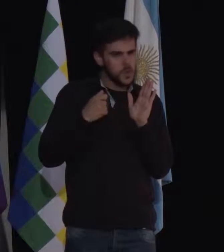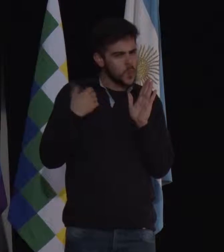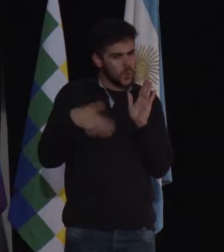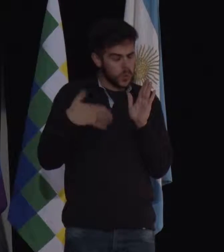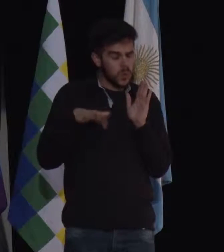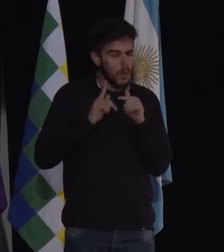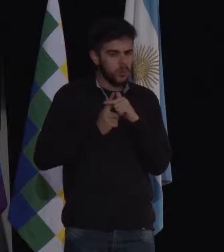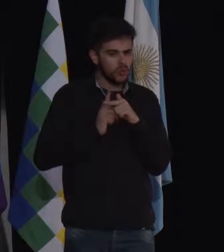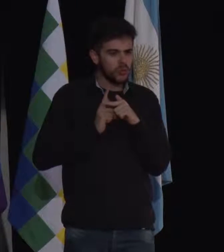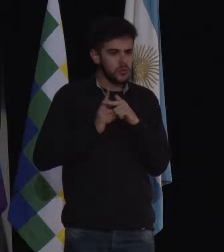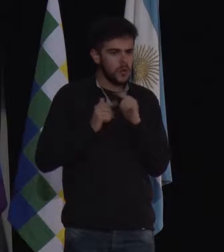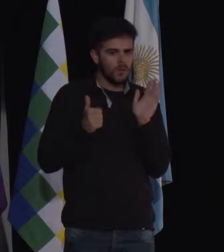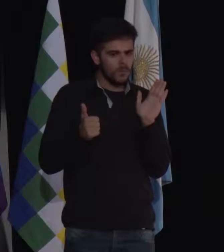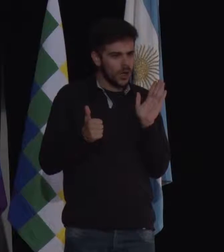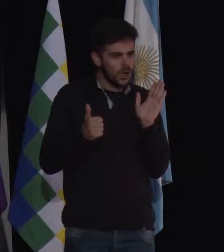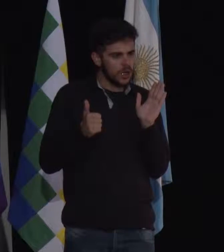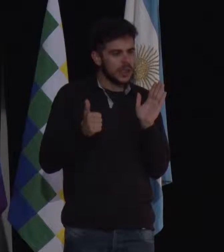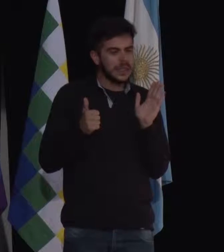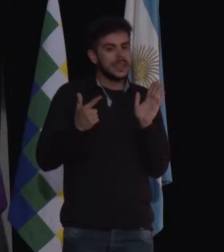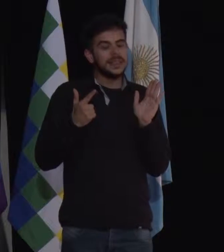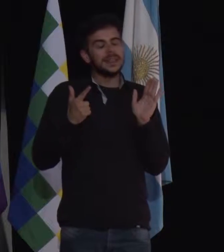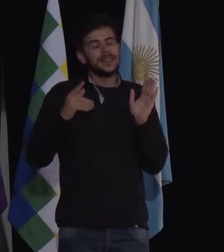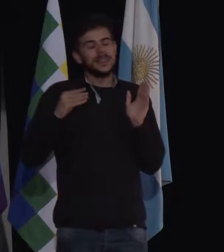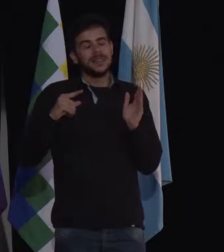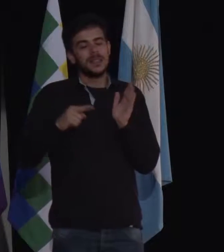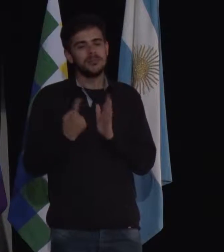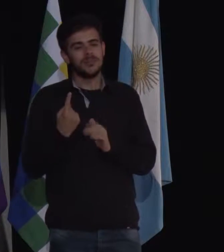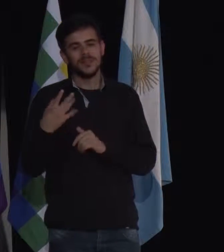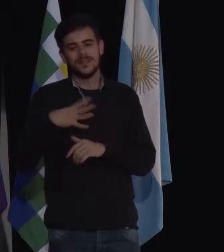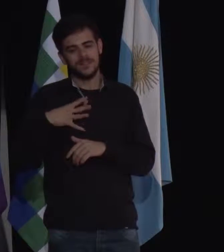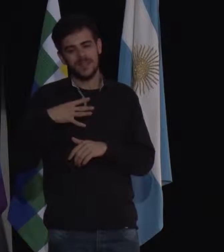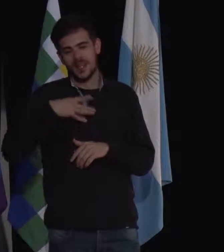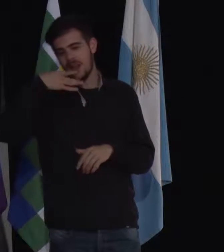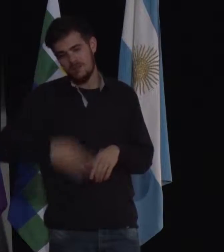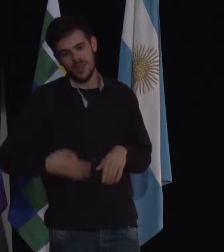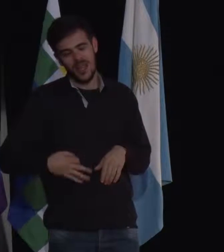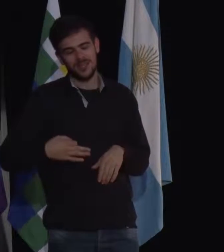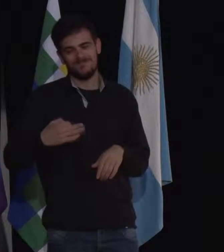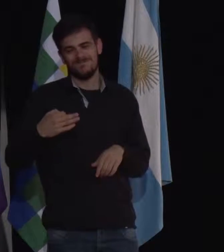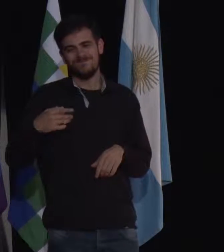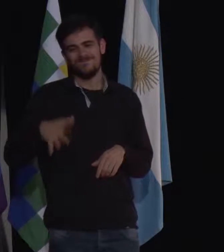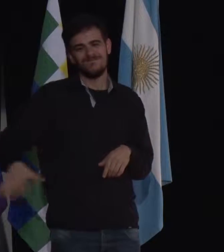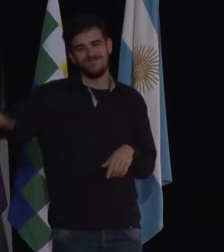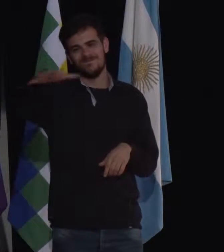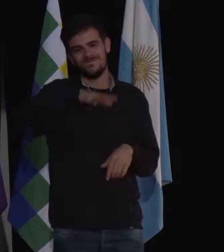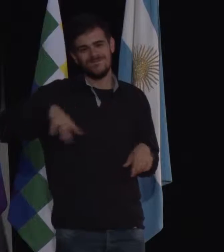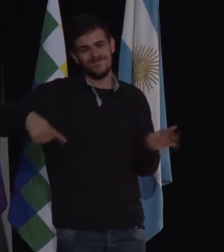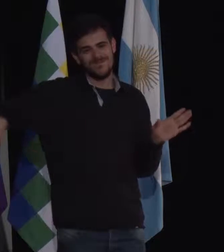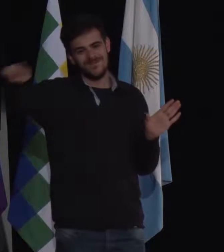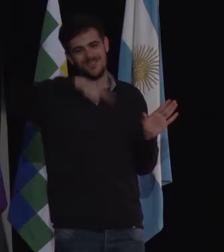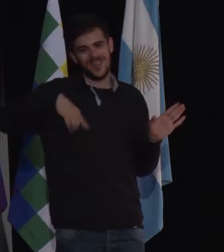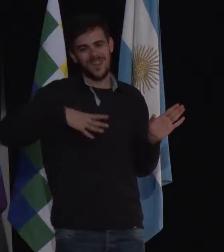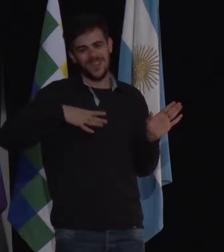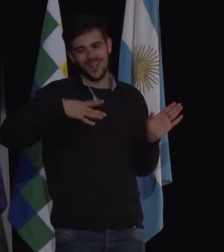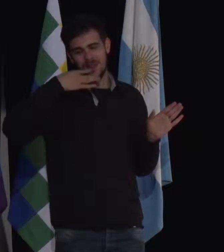lamentablemente muy poco aplicado a la fecha, como ocurre con distintas normativas en materia